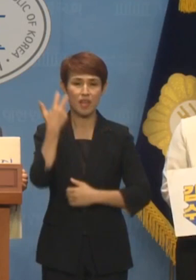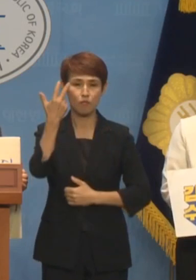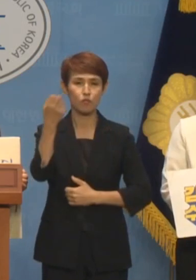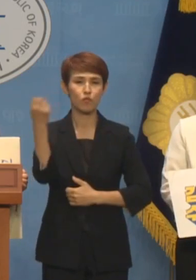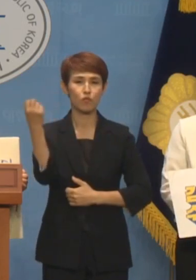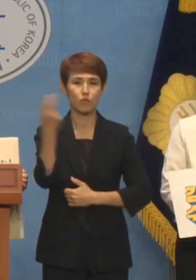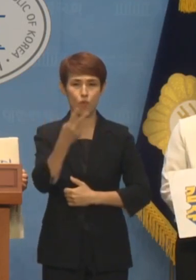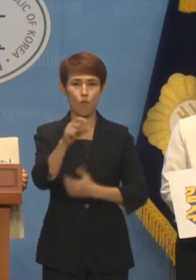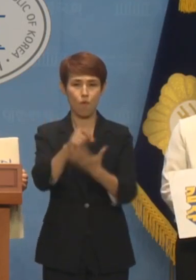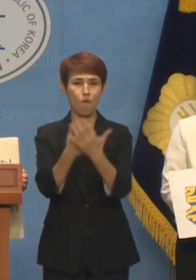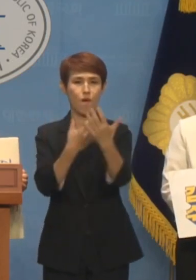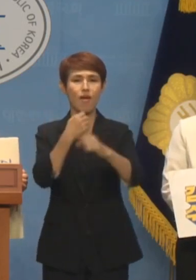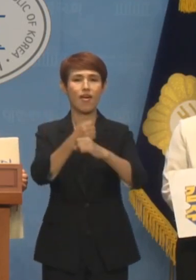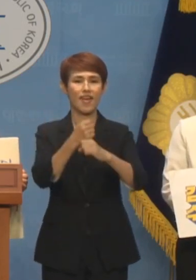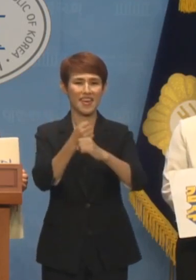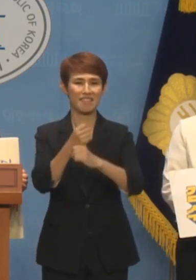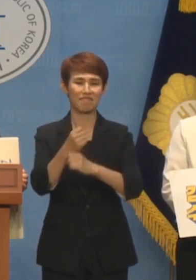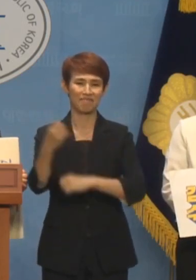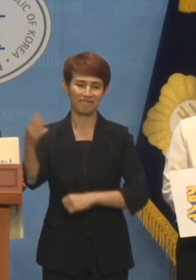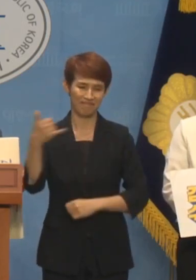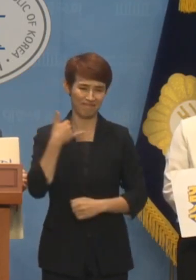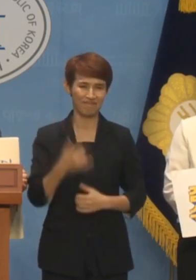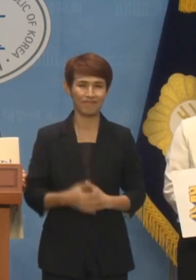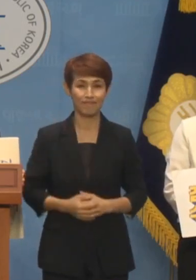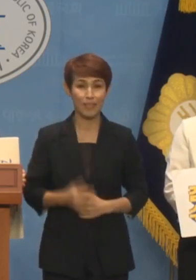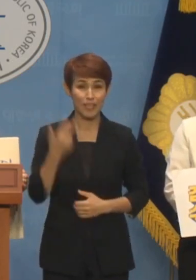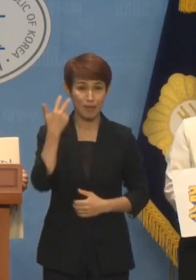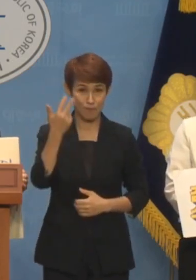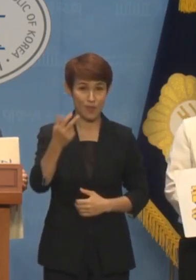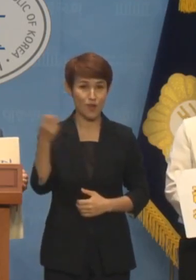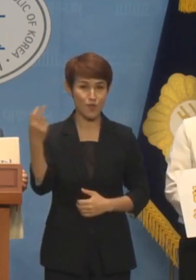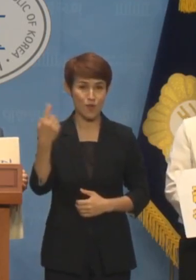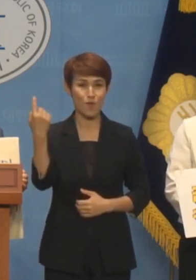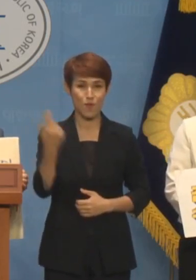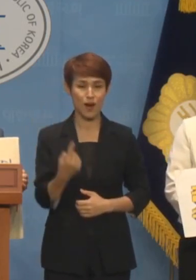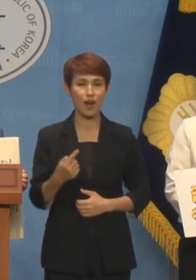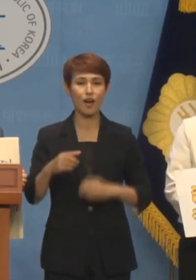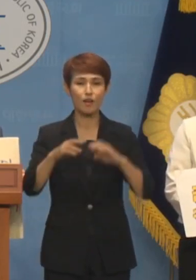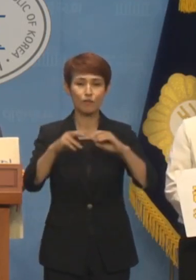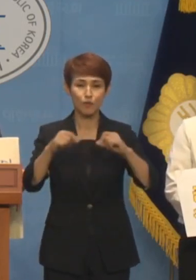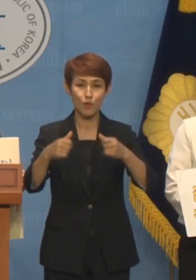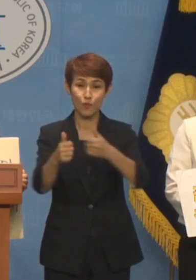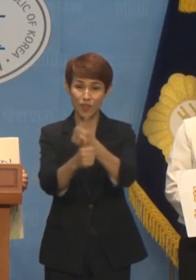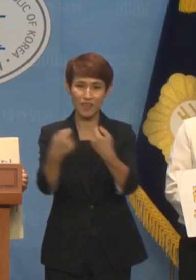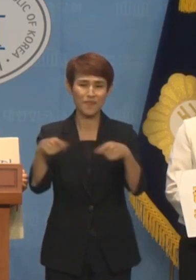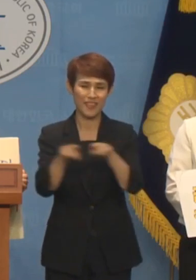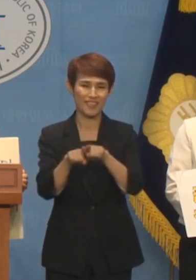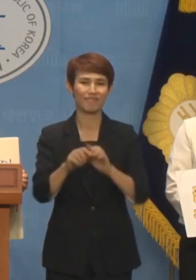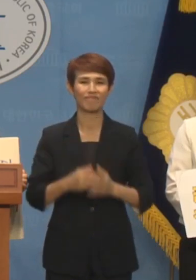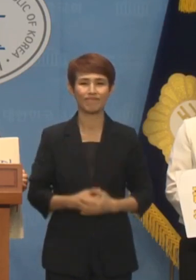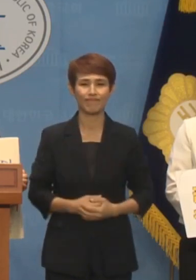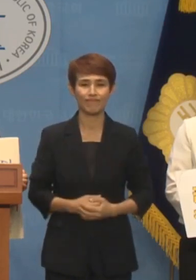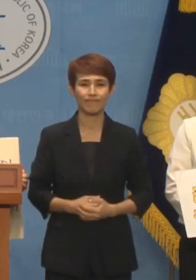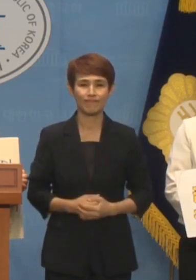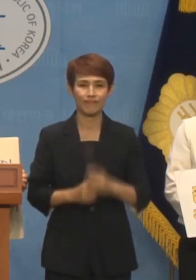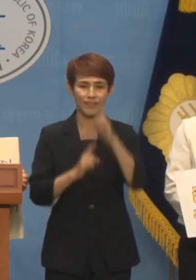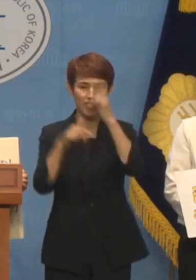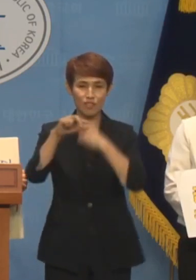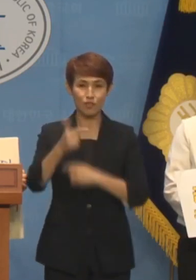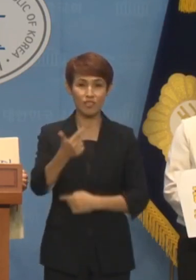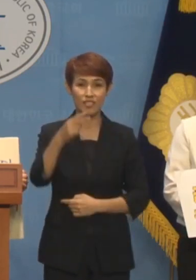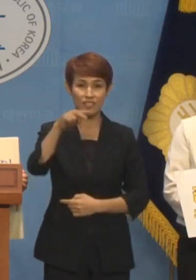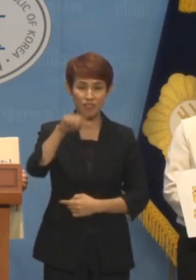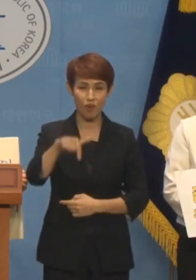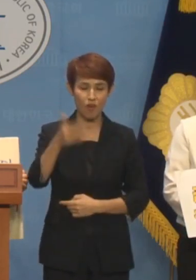나서겠다라고 공동기자회견을 제안해 주셨습니다. 다음 주에 제가 또 한 번 국토교통 의원으로 하게 될 것 같고요. 마지막으로 이준석 전 국민의힘